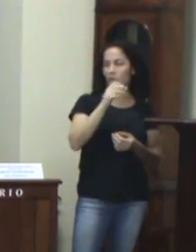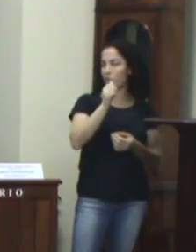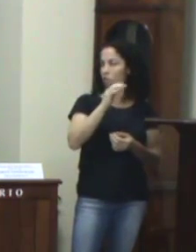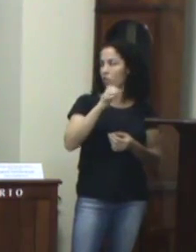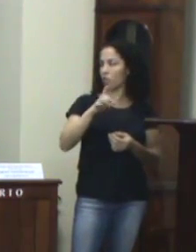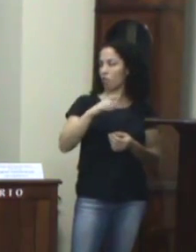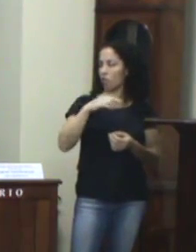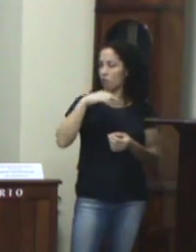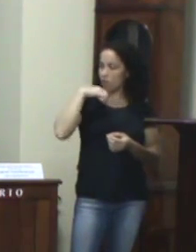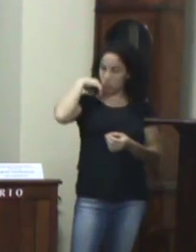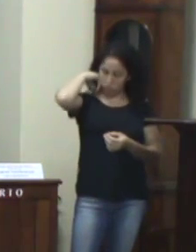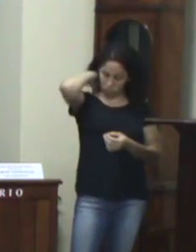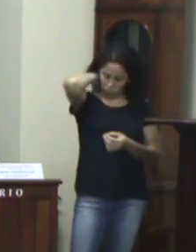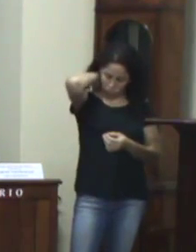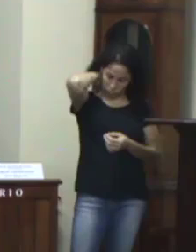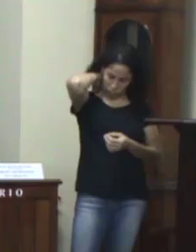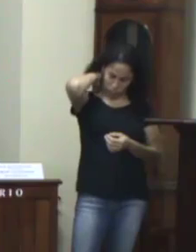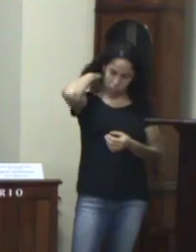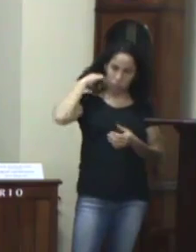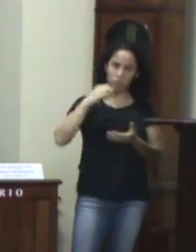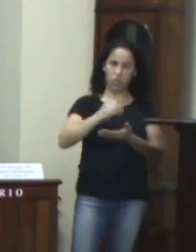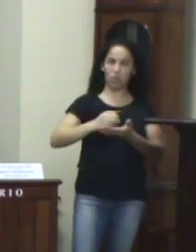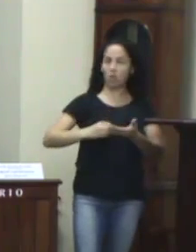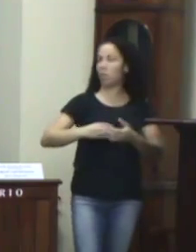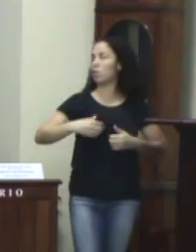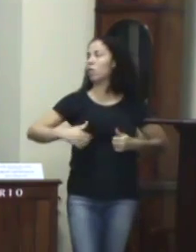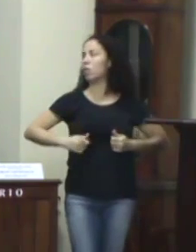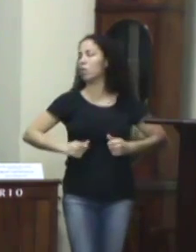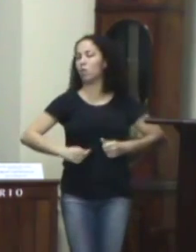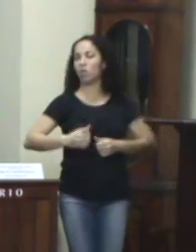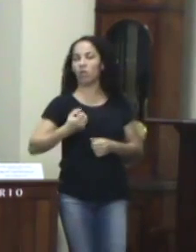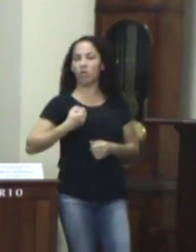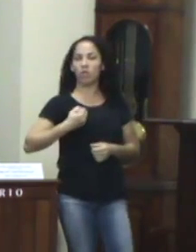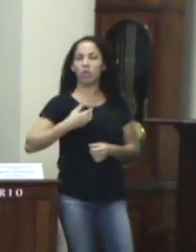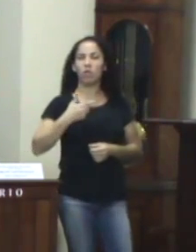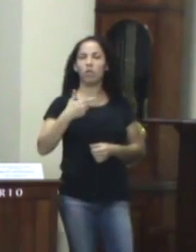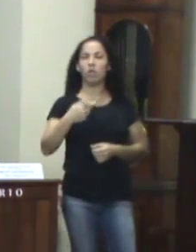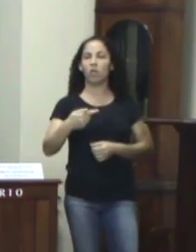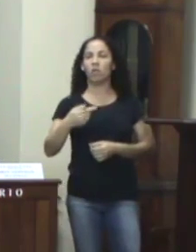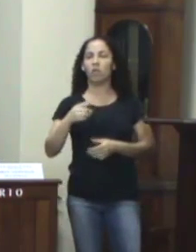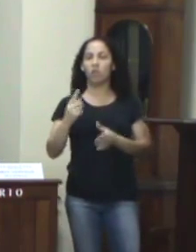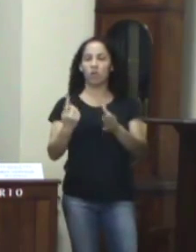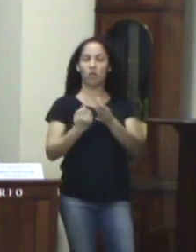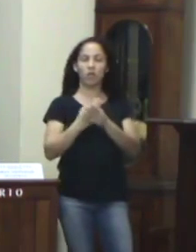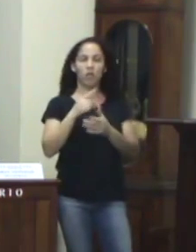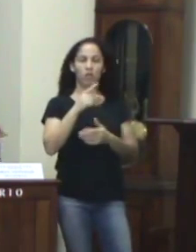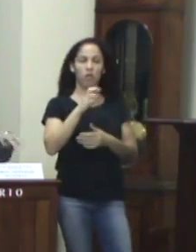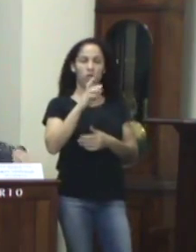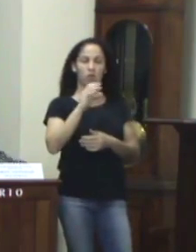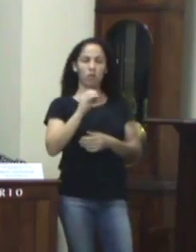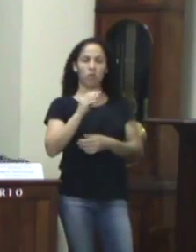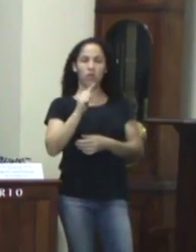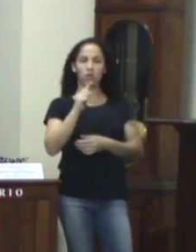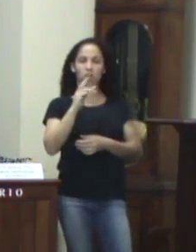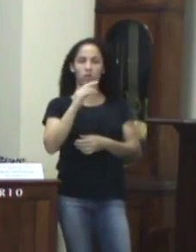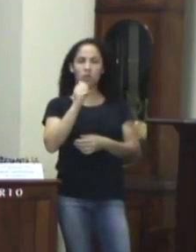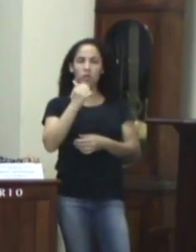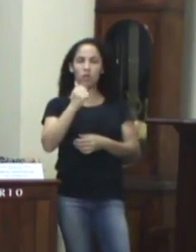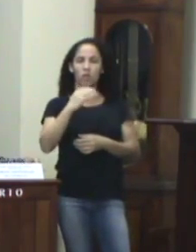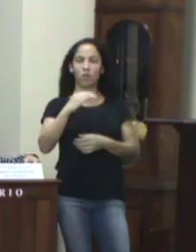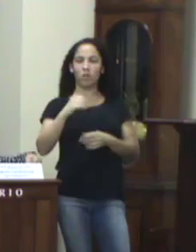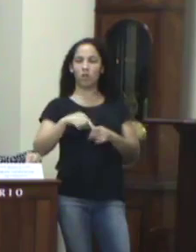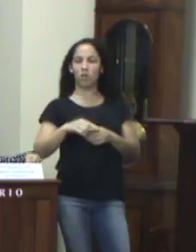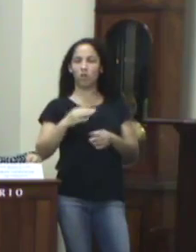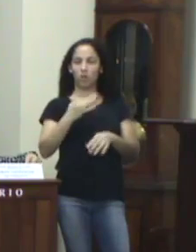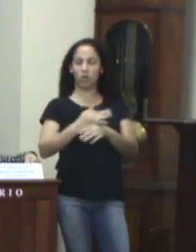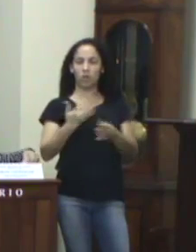assessor parlamentar. Ofício número 7, 18, do gabinete do vereador Pedro Graça. Justificativa de ausência na sessão ordinária de